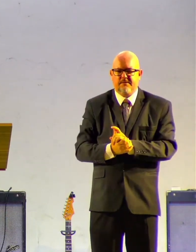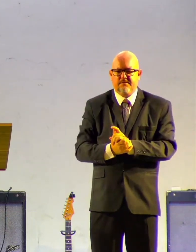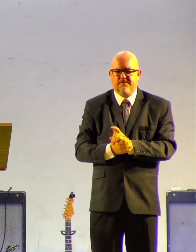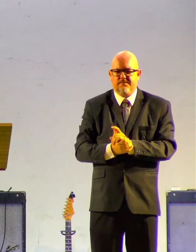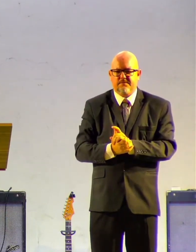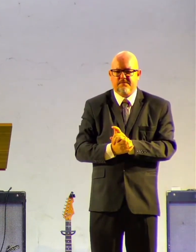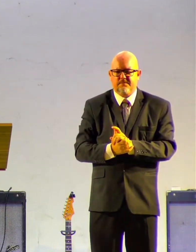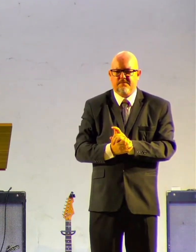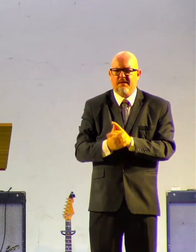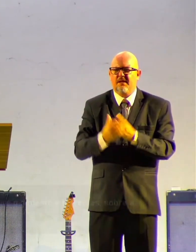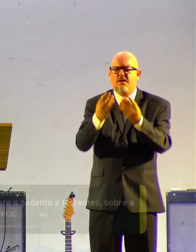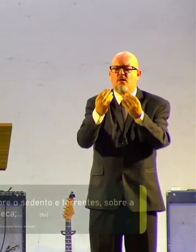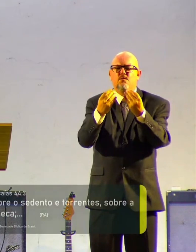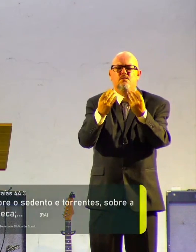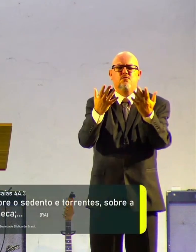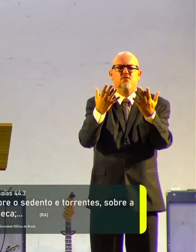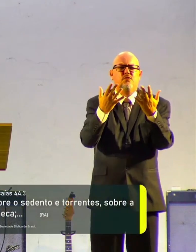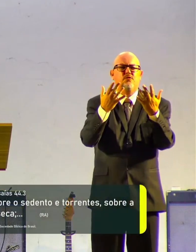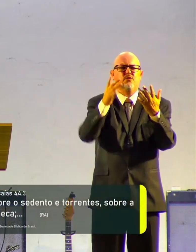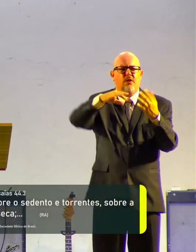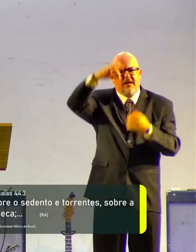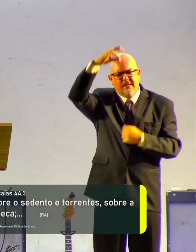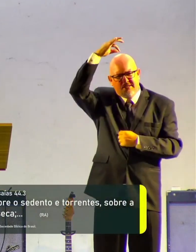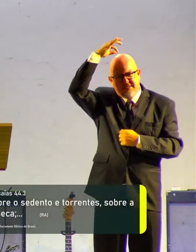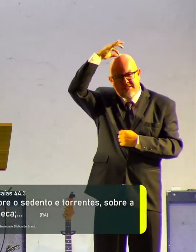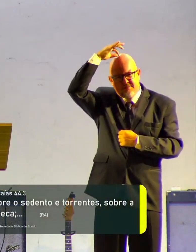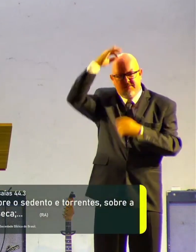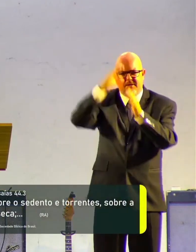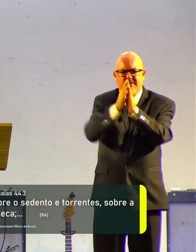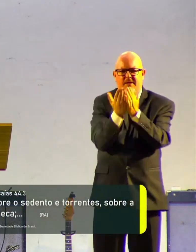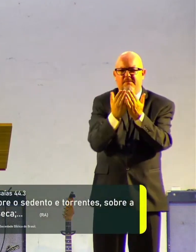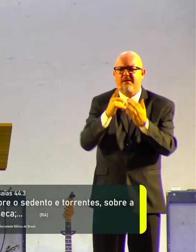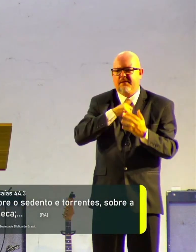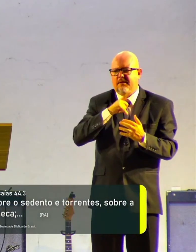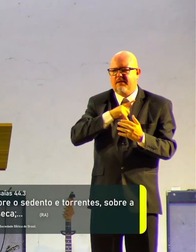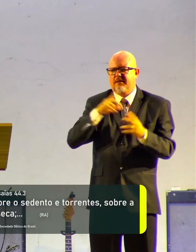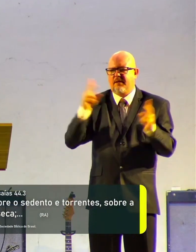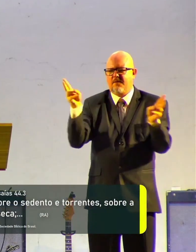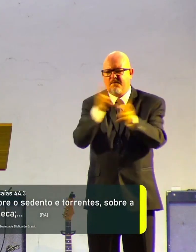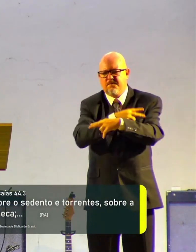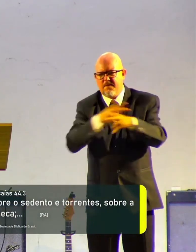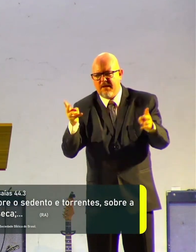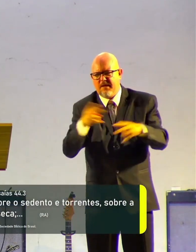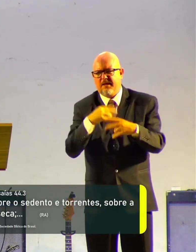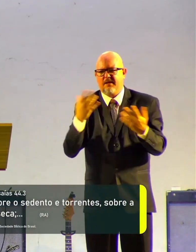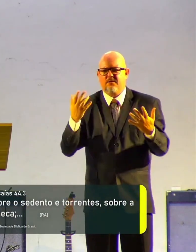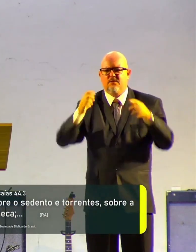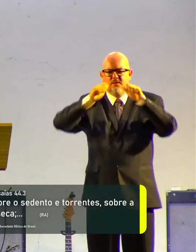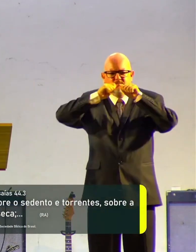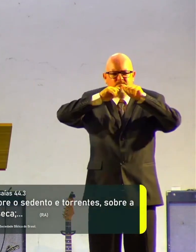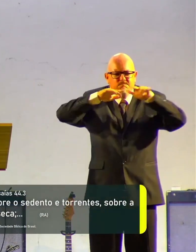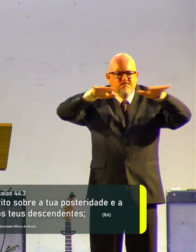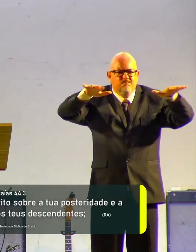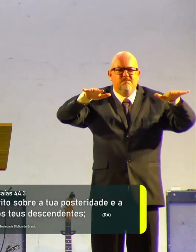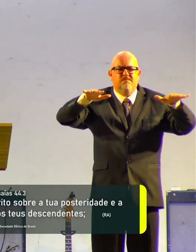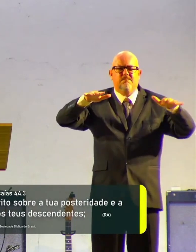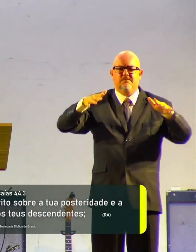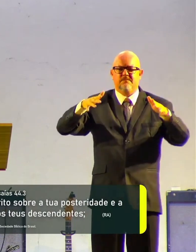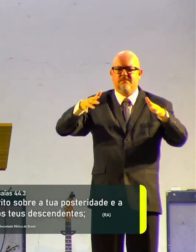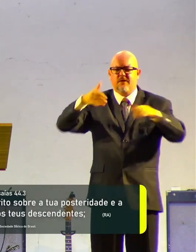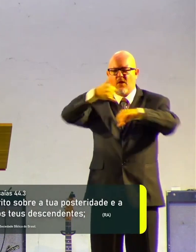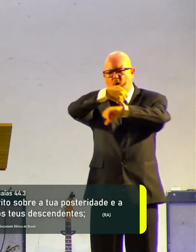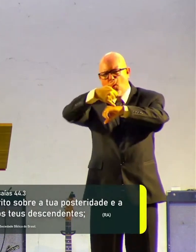descendentes. Há muitos símbolos do Espírito Santo na Bíblia, como o vento, como o hálito, como o